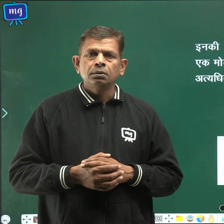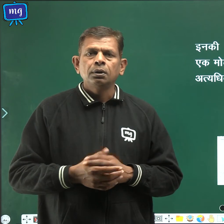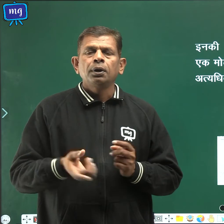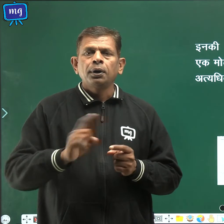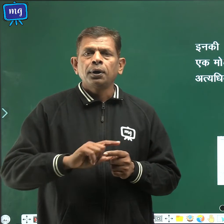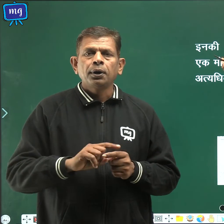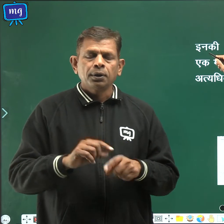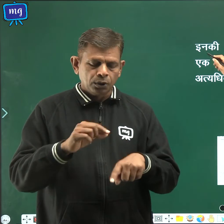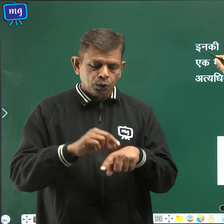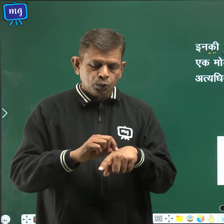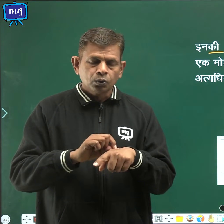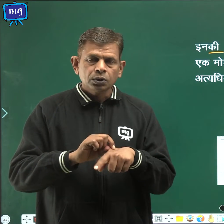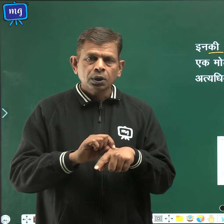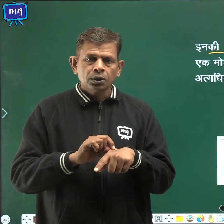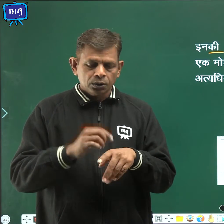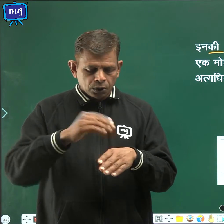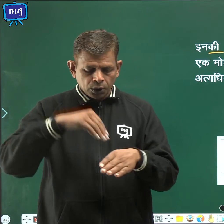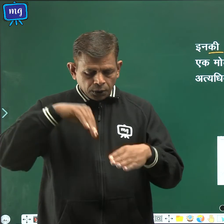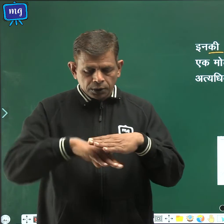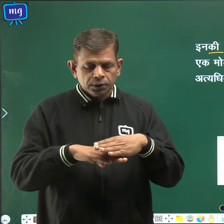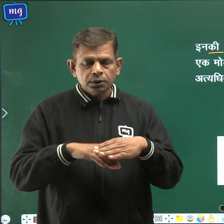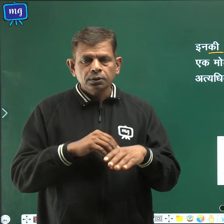इनकी त्वचा के नीचे